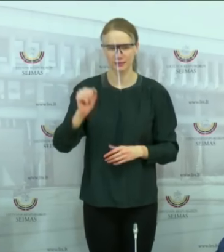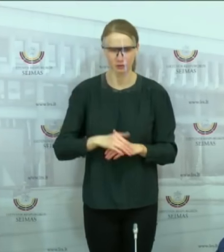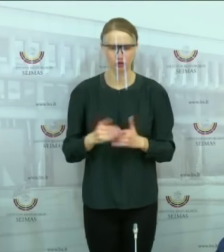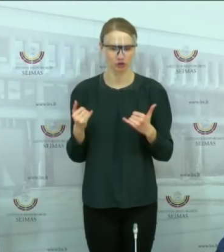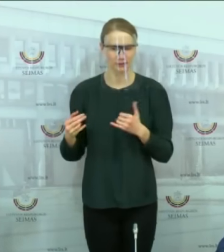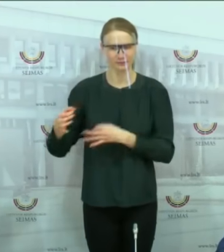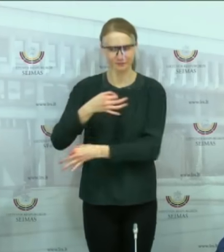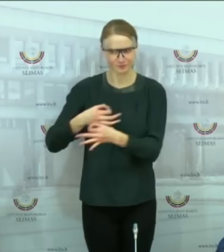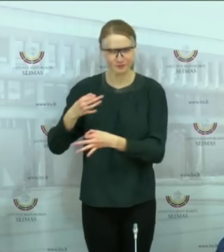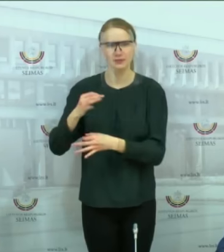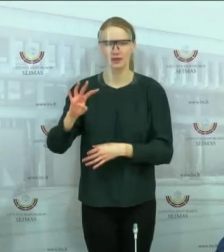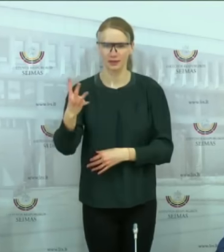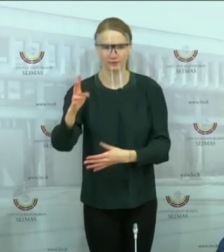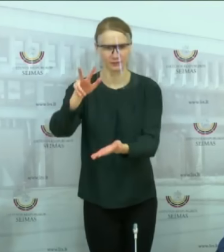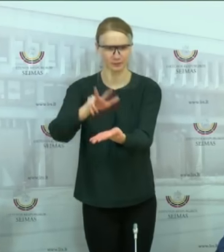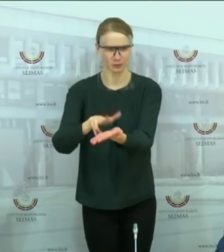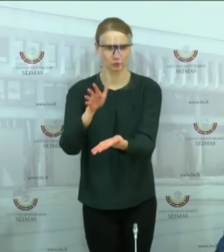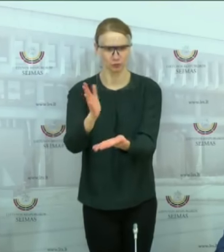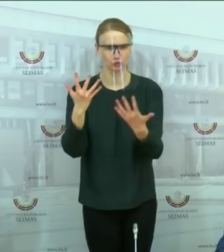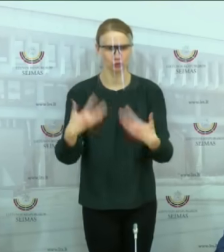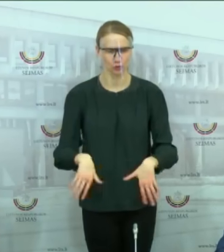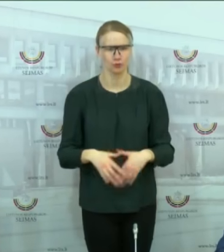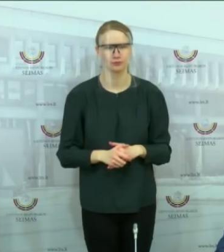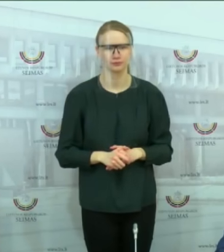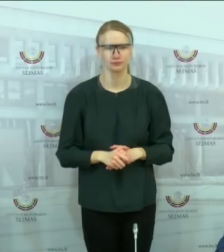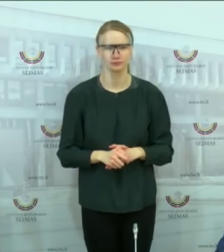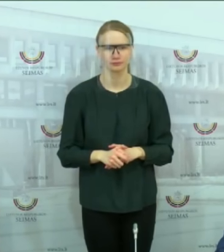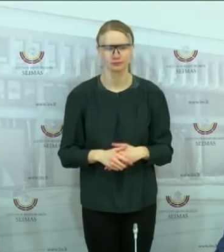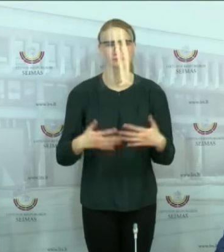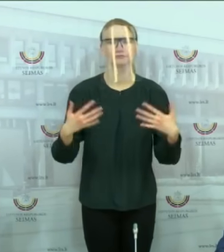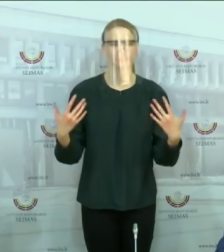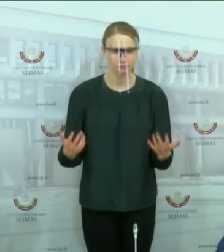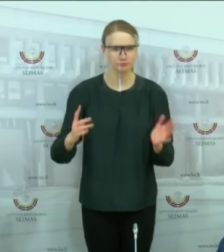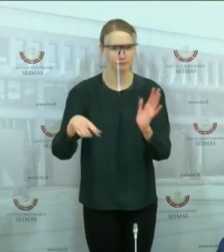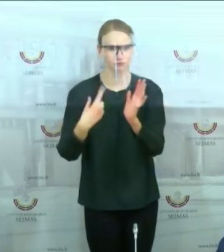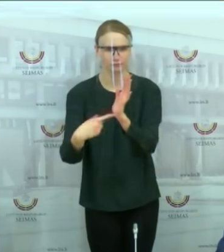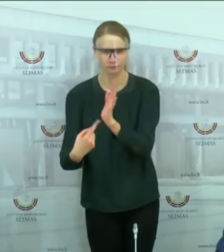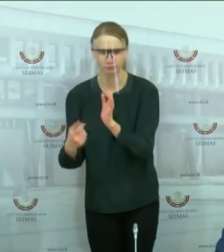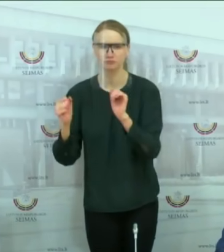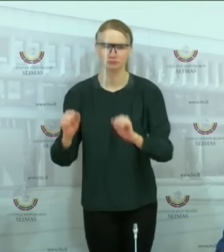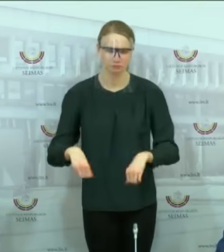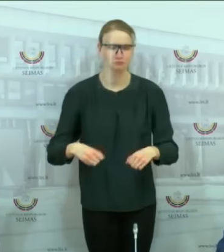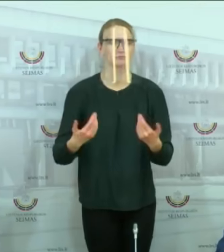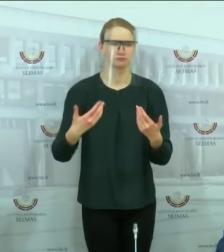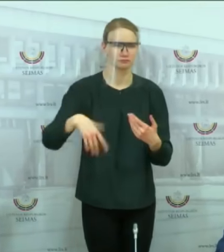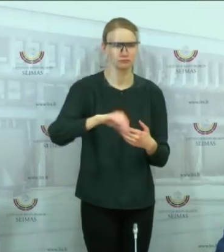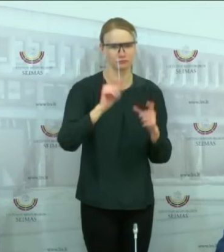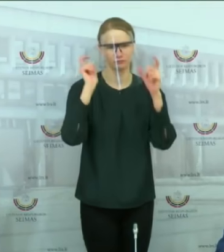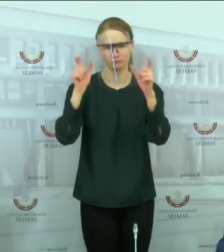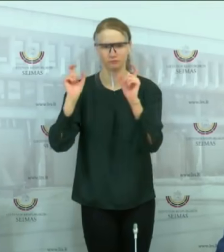ketvirtadienį tikėtina, kad bus priėmimas ir tie sprendimai, na, bus užbaigti, pats procesas bus